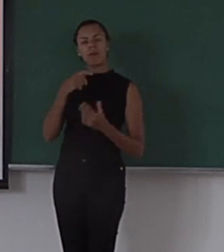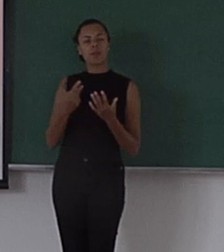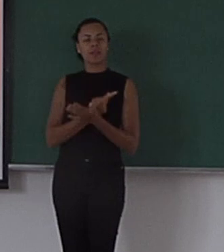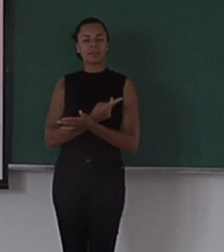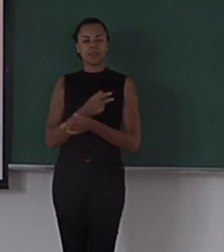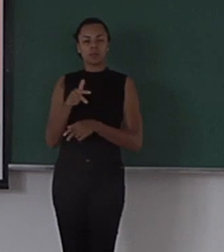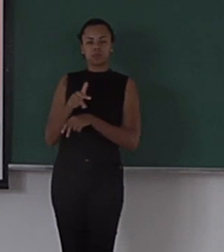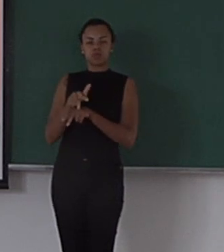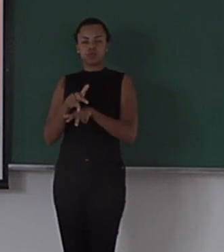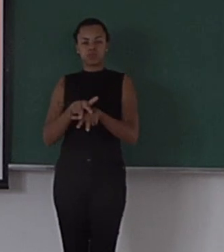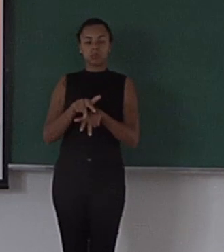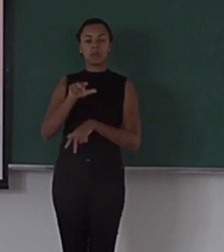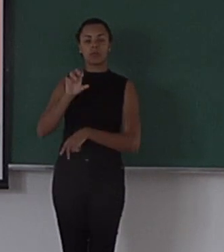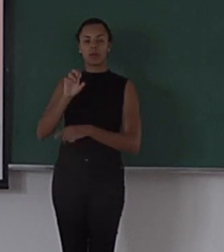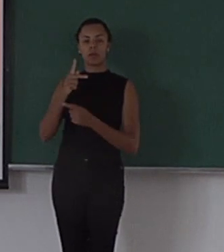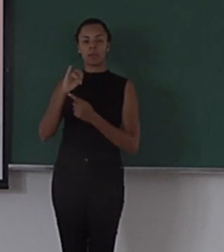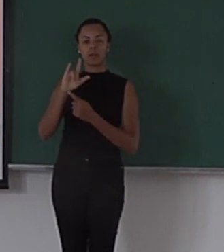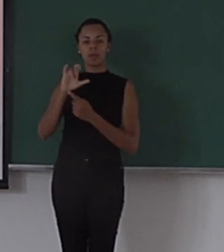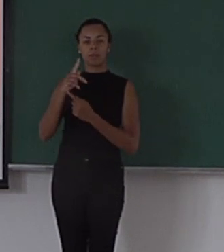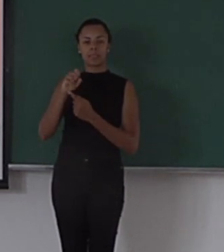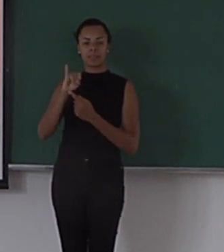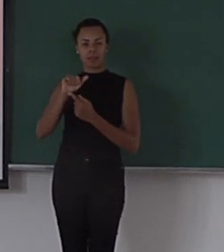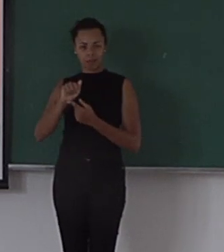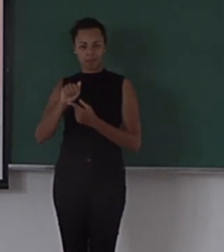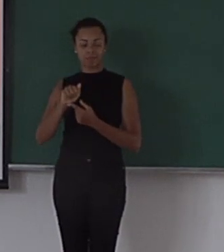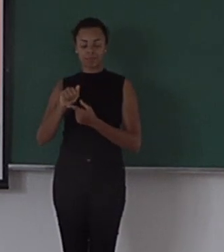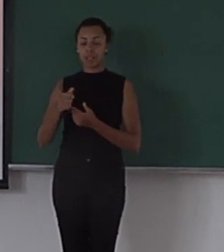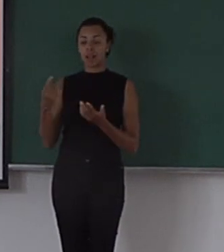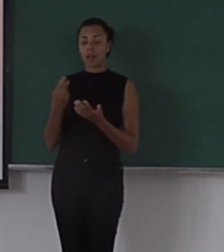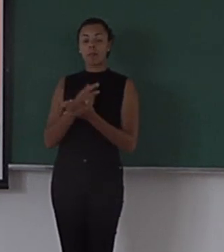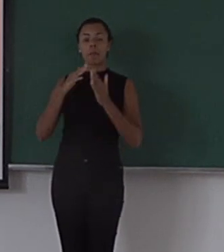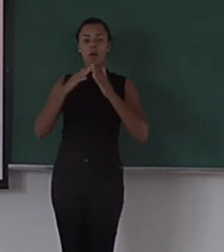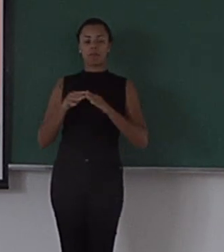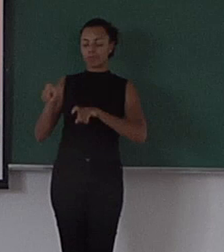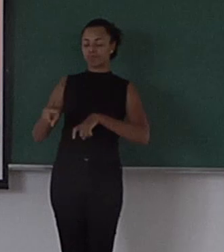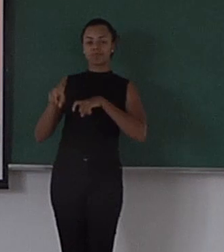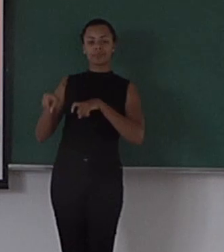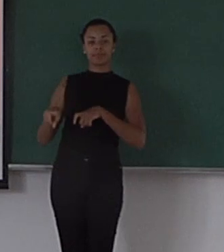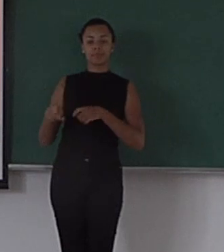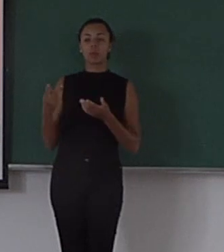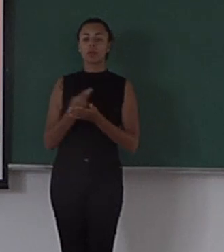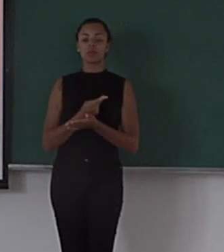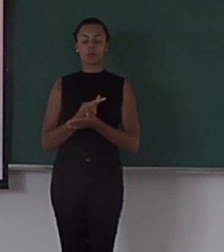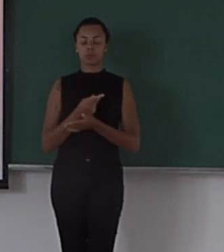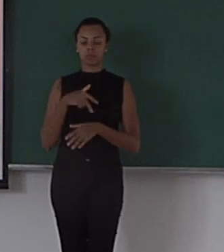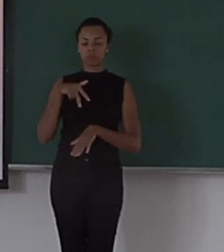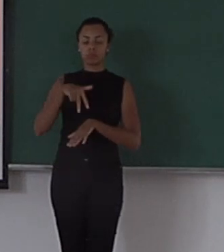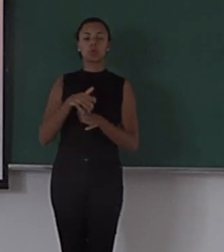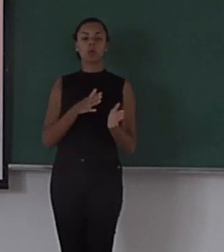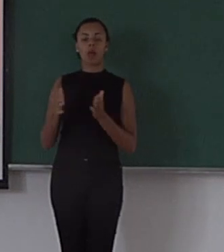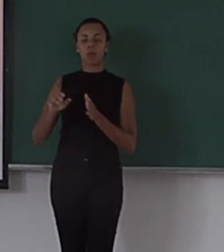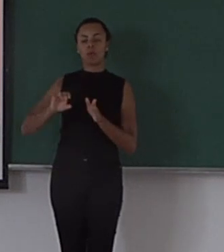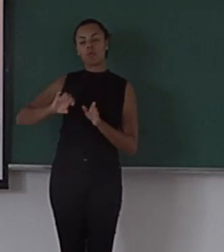crises convulsivas, e ela morava na zona rural. Então ela teve uma crise convulsiva ao lado de um fogão de lenha, e ela estava